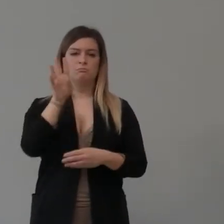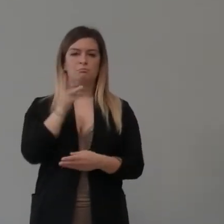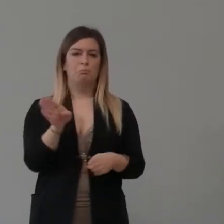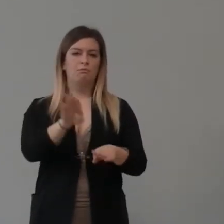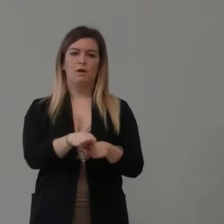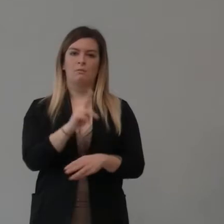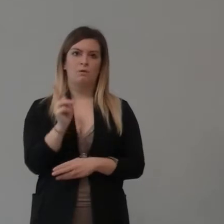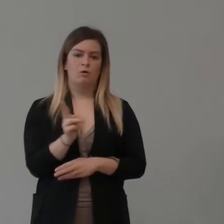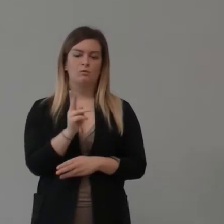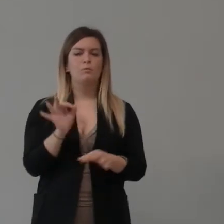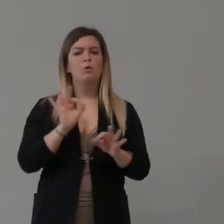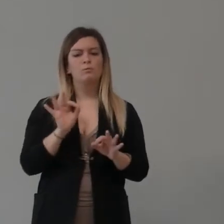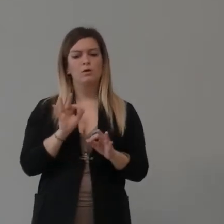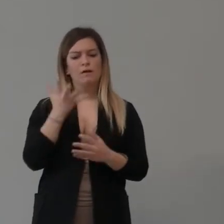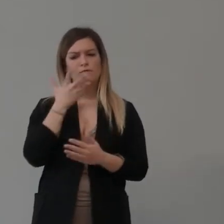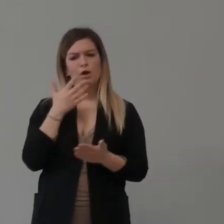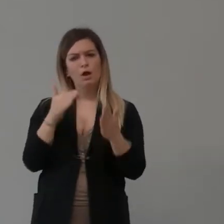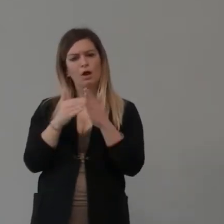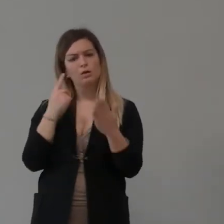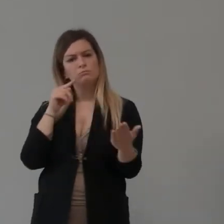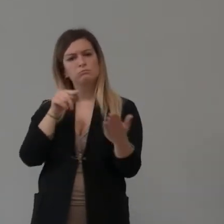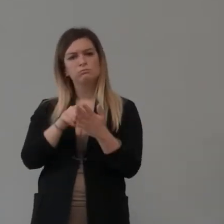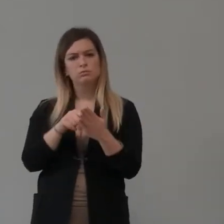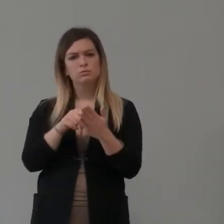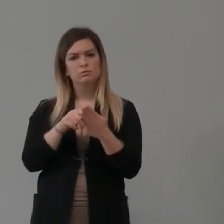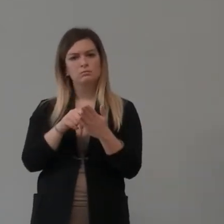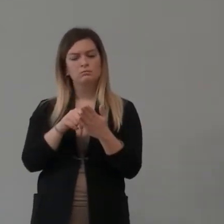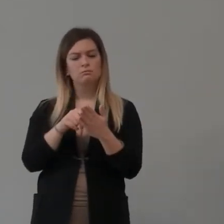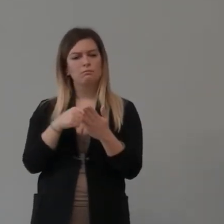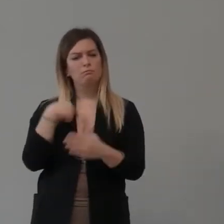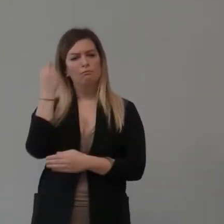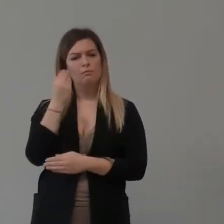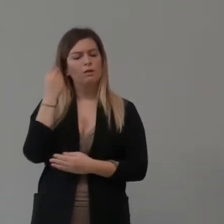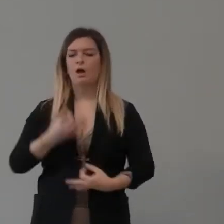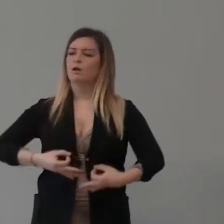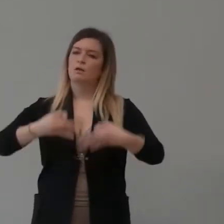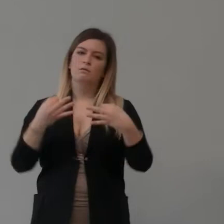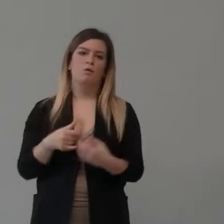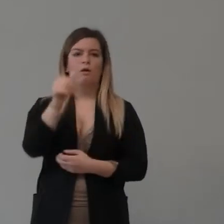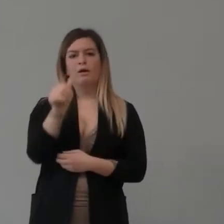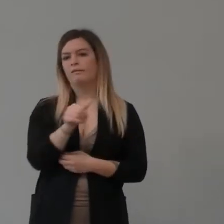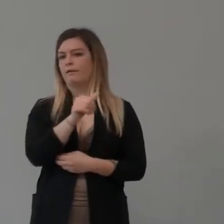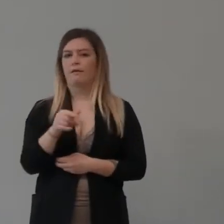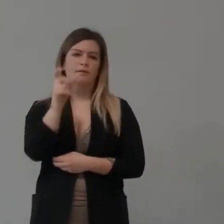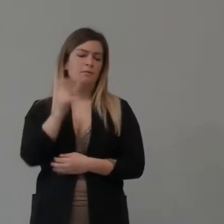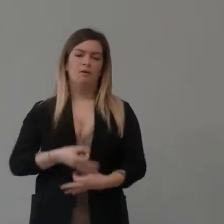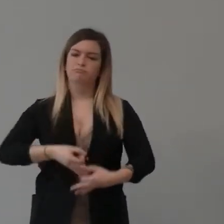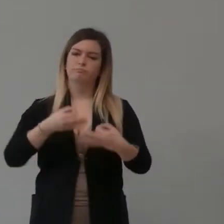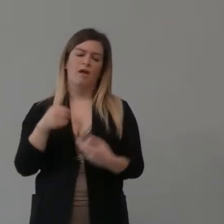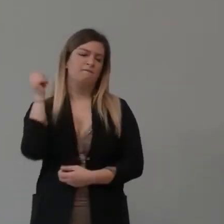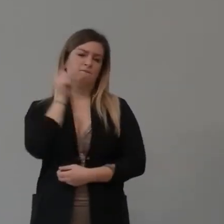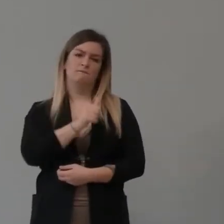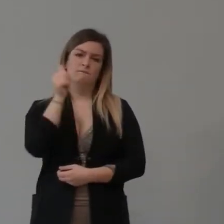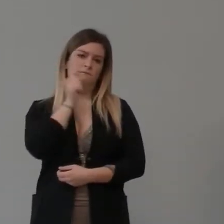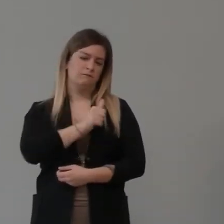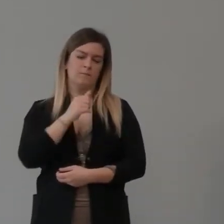Puoi tornare a casa e pensare che il cristianesimo sia tutta una bugia. Tutta falsità. Che la tomba è